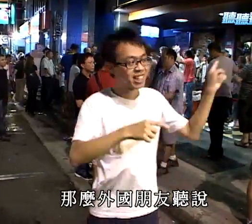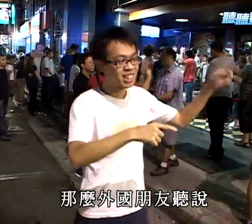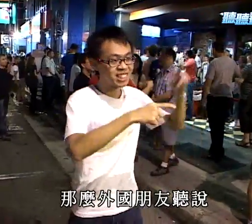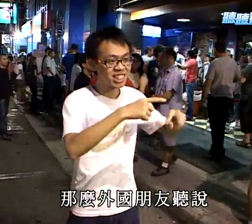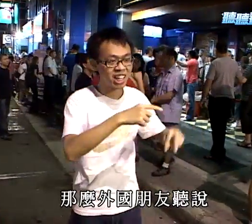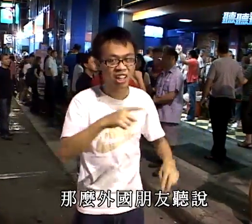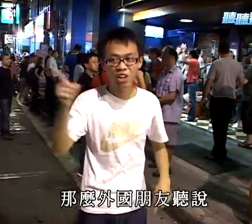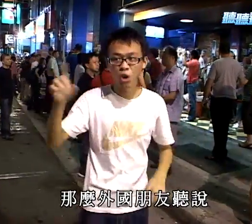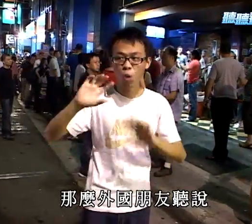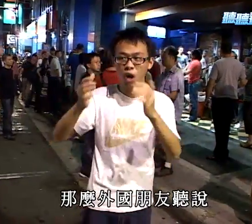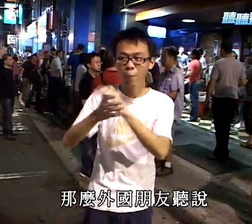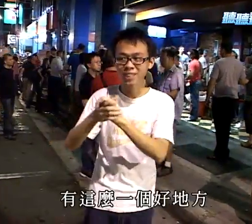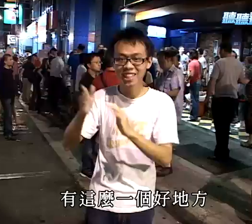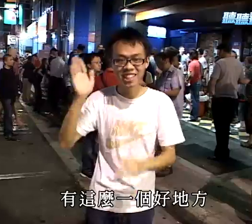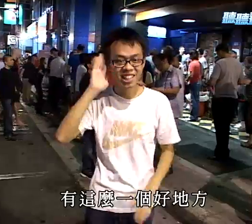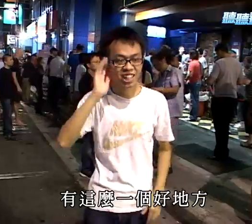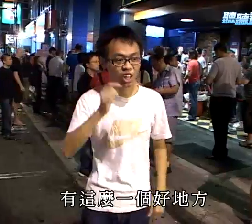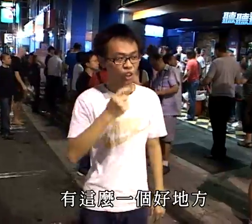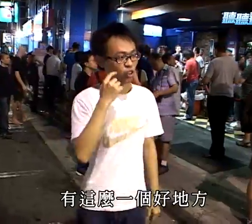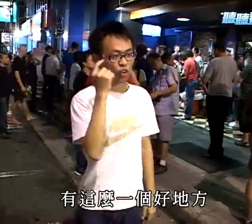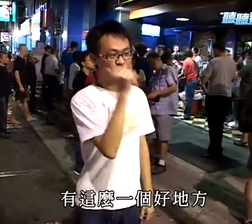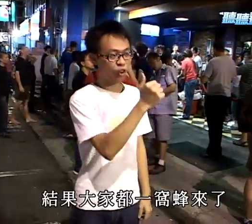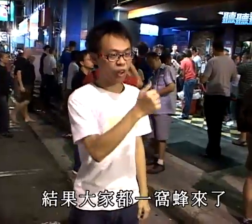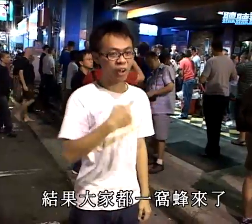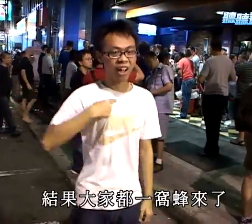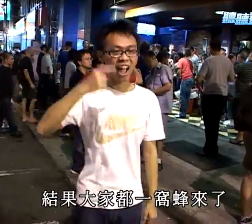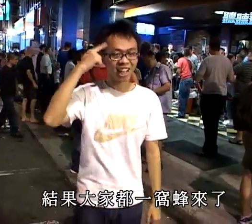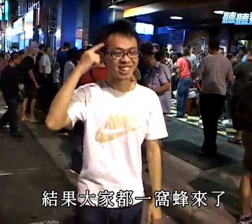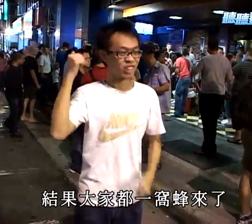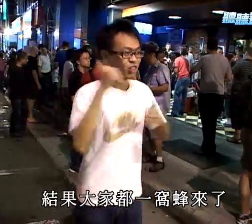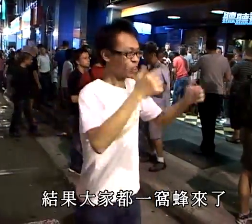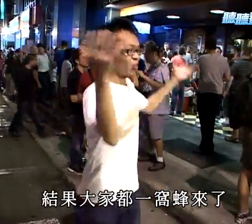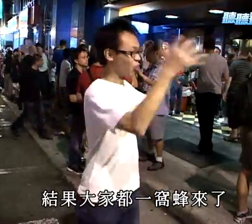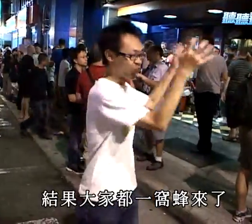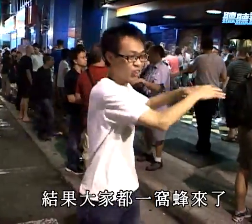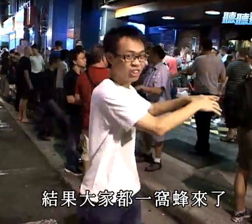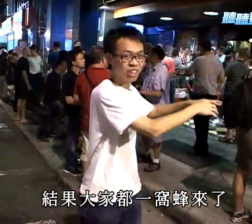朋友听说啊有这么一个好地方，结果啊大家就一窝蜂来